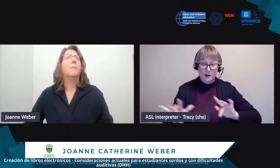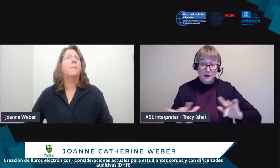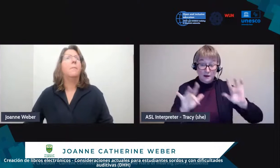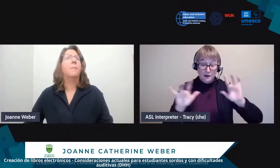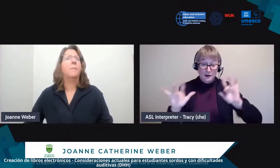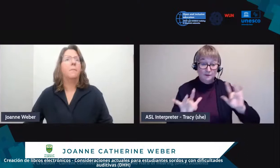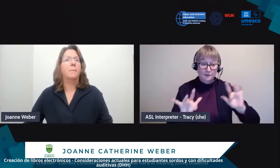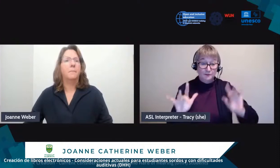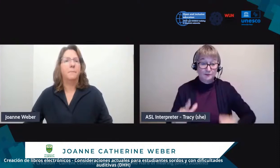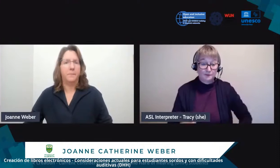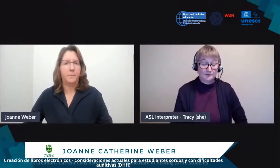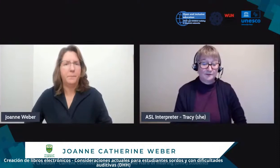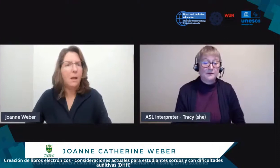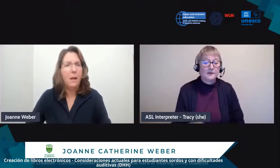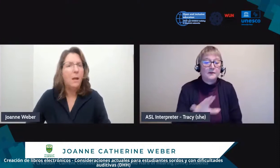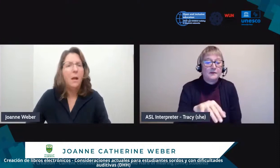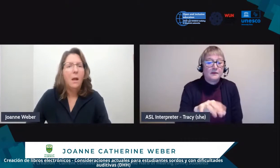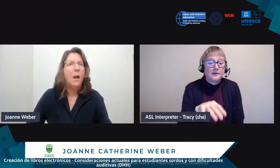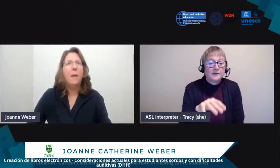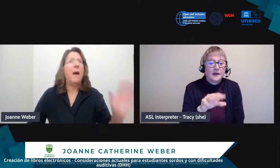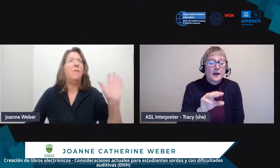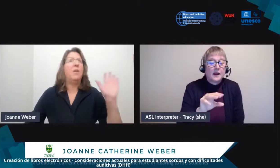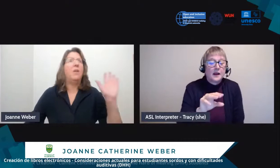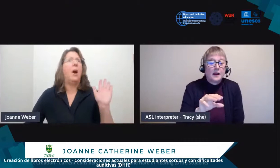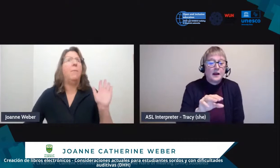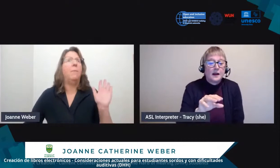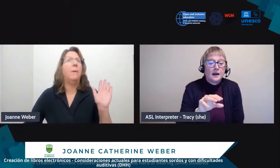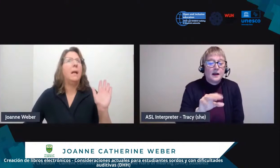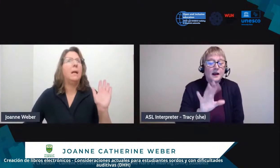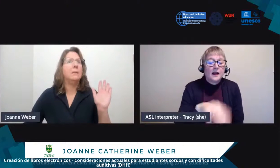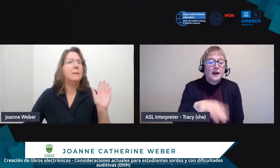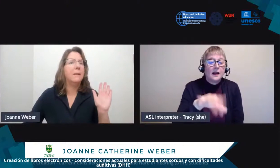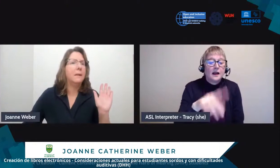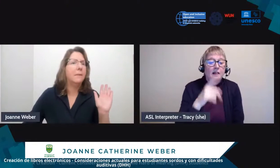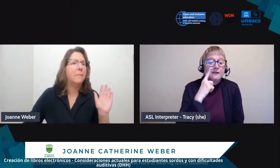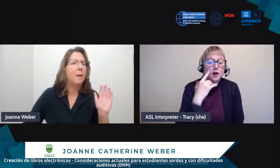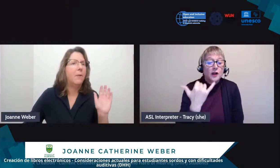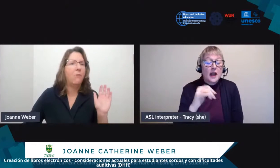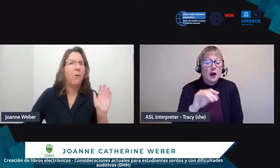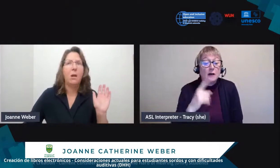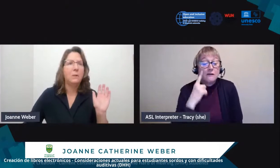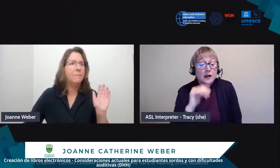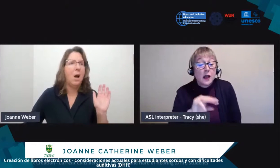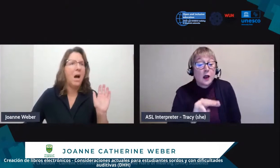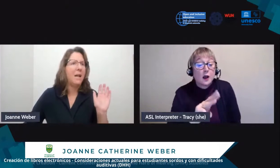Están tratando de solucionar los problemas técnicos ya que se están empalmando los audios.